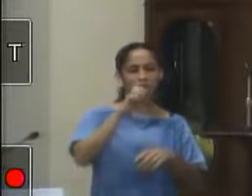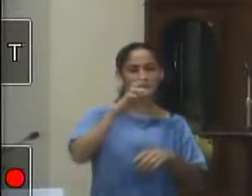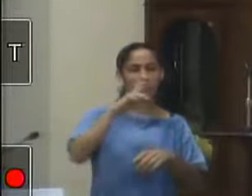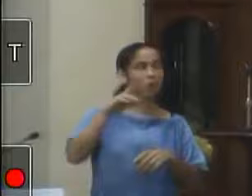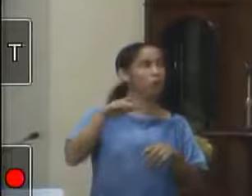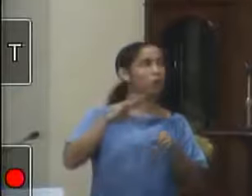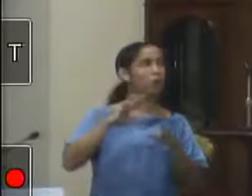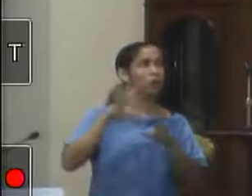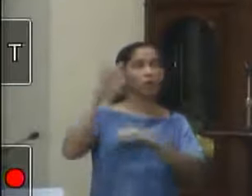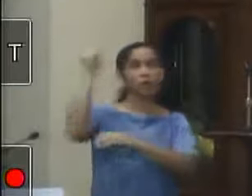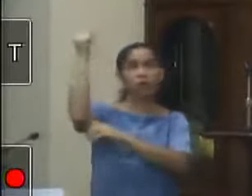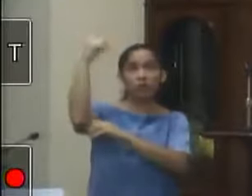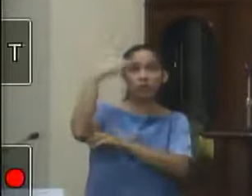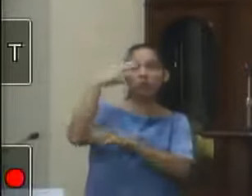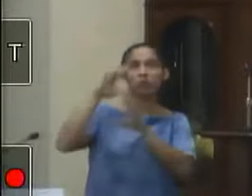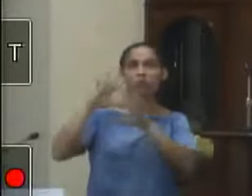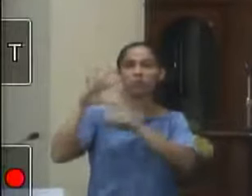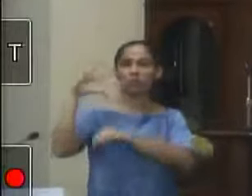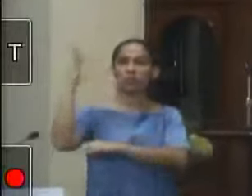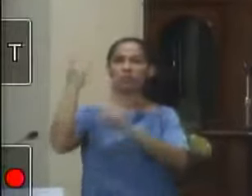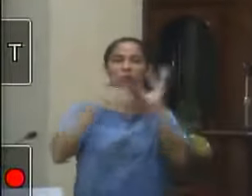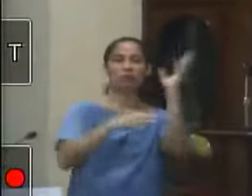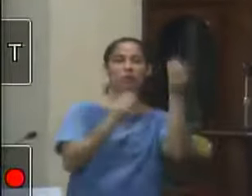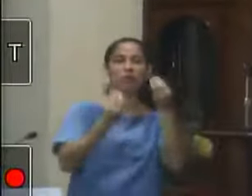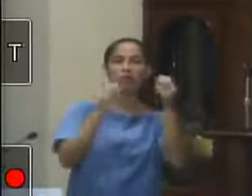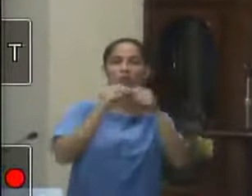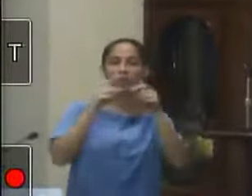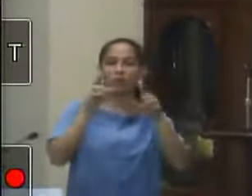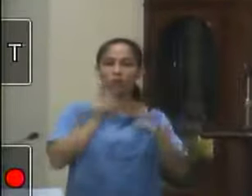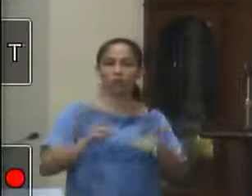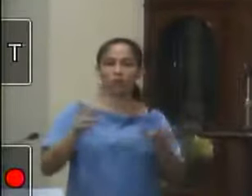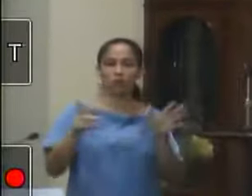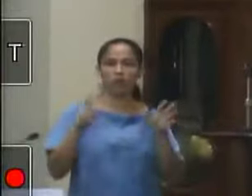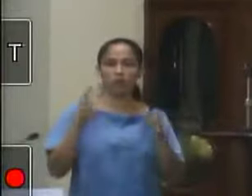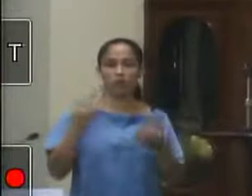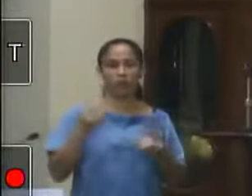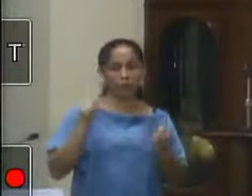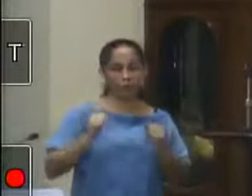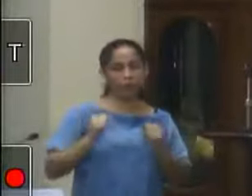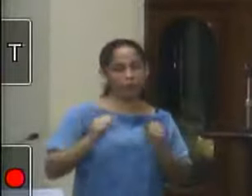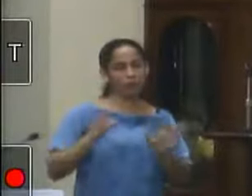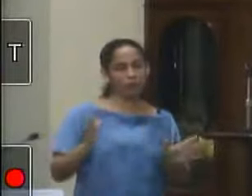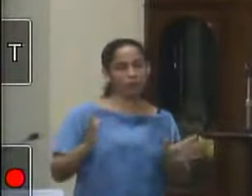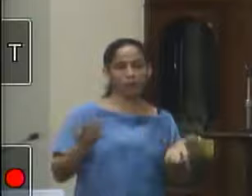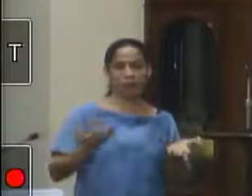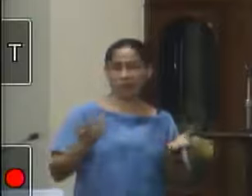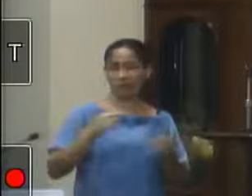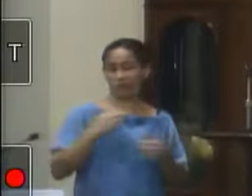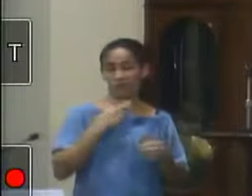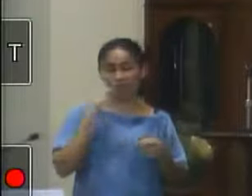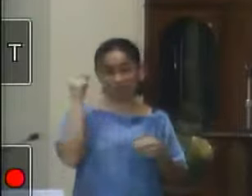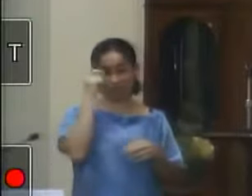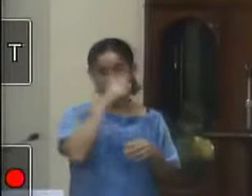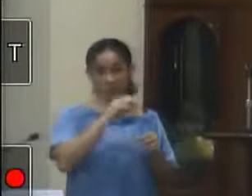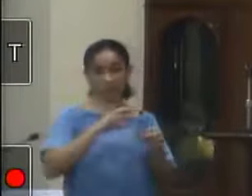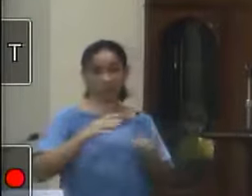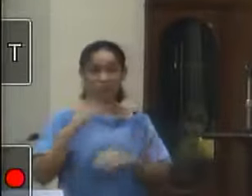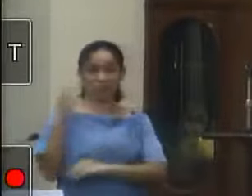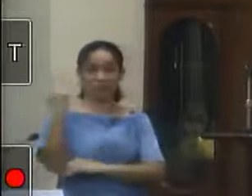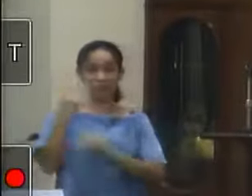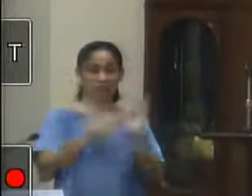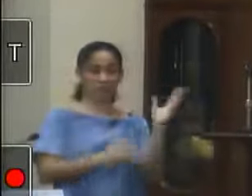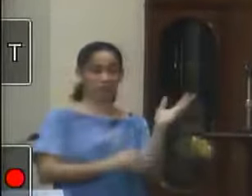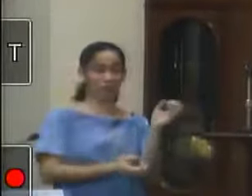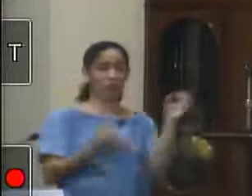a revitalização da área, aí com o uso devido da área, não o uso degradante, como a gente tem visto lá, que está cheio de mato, um lugar